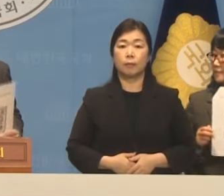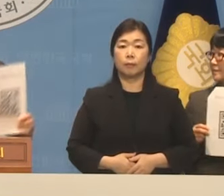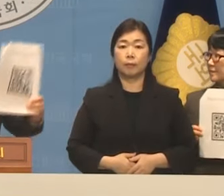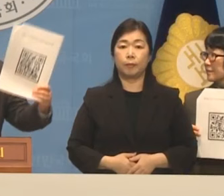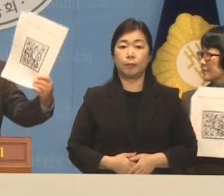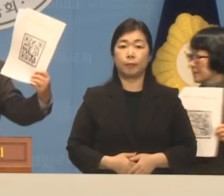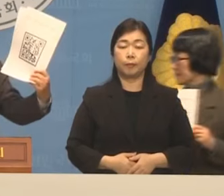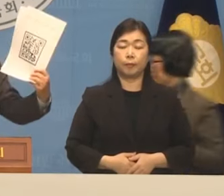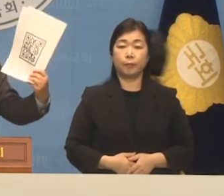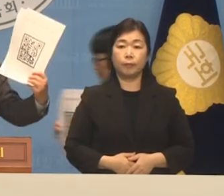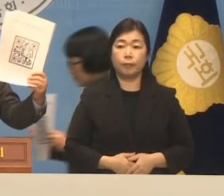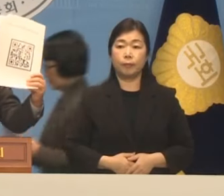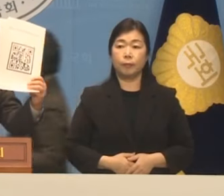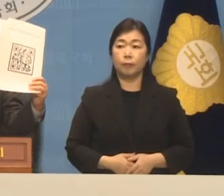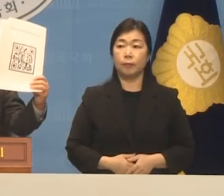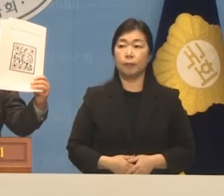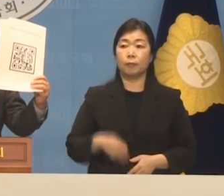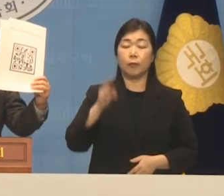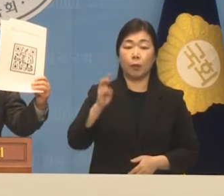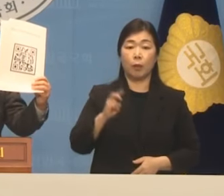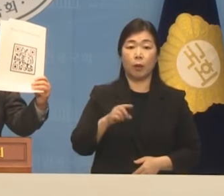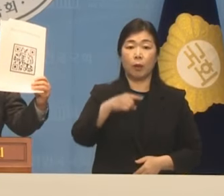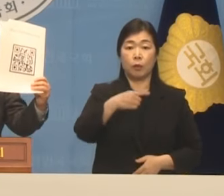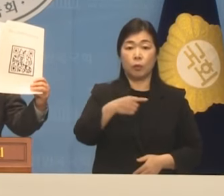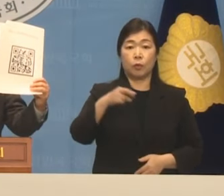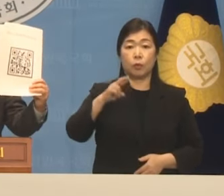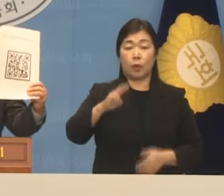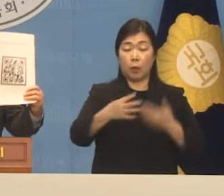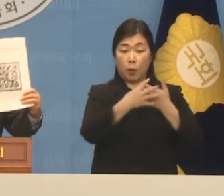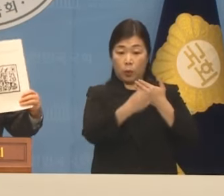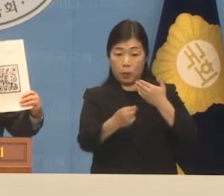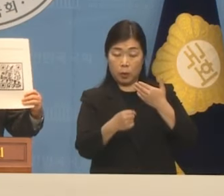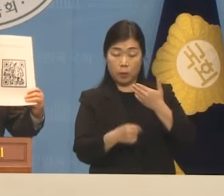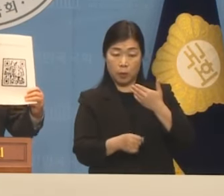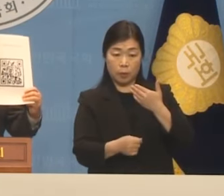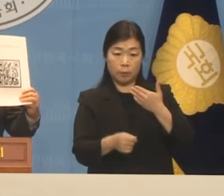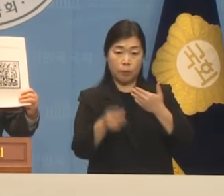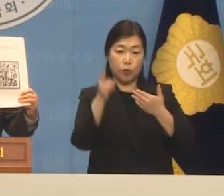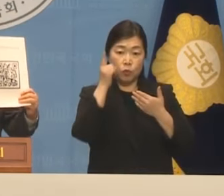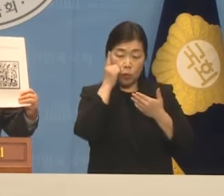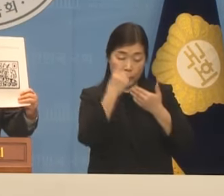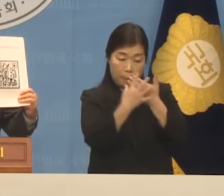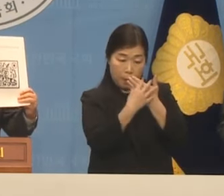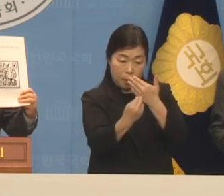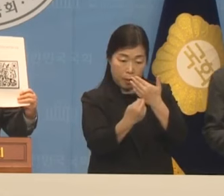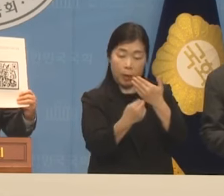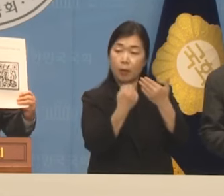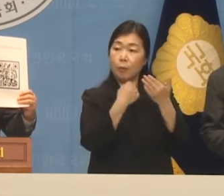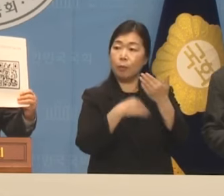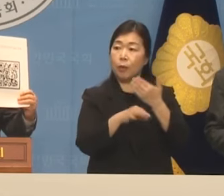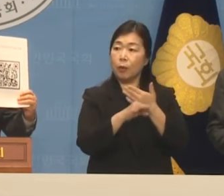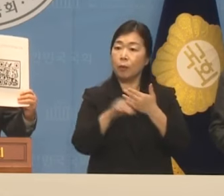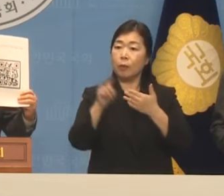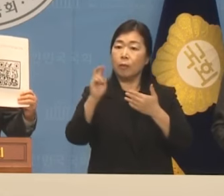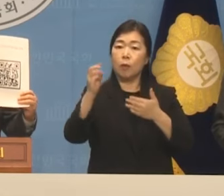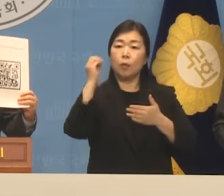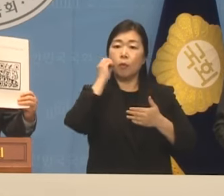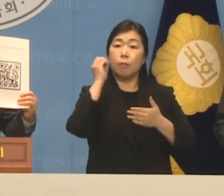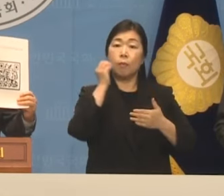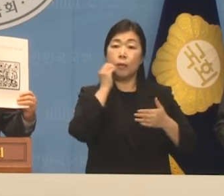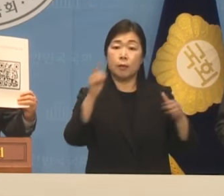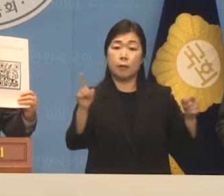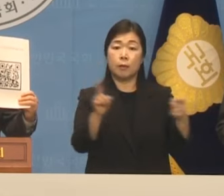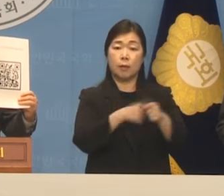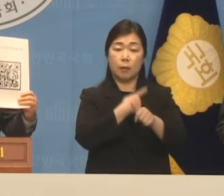그 아마 요 QR코드를 접속하면 그 홈페이지에 연결될